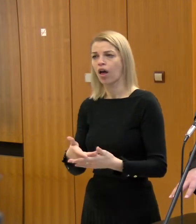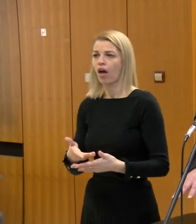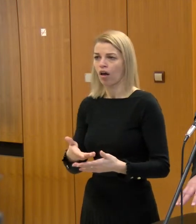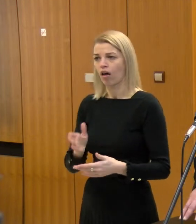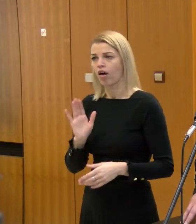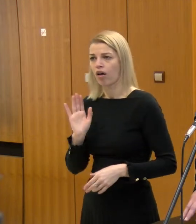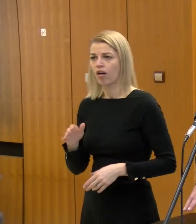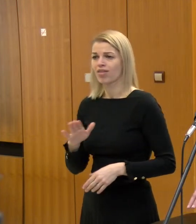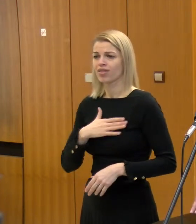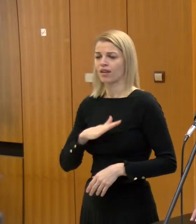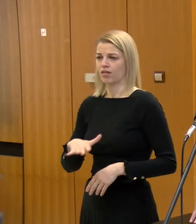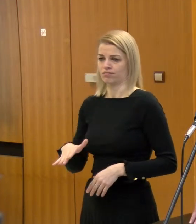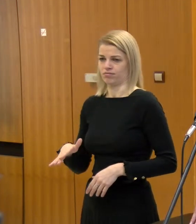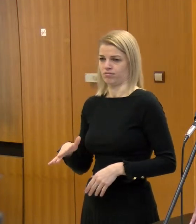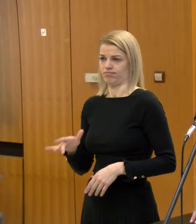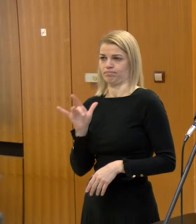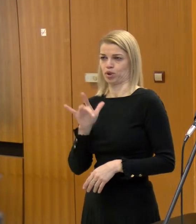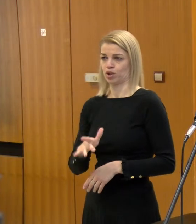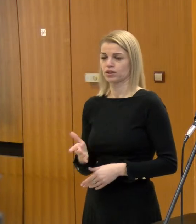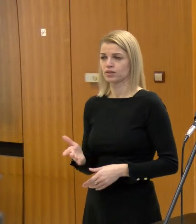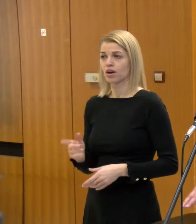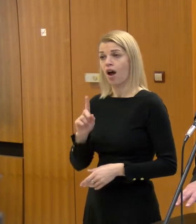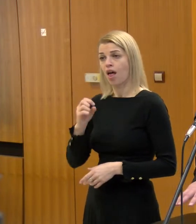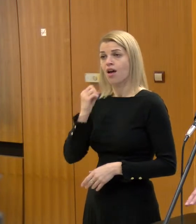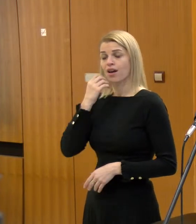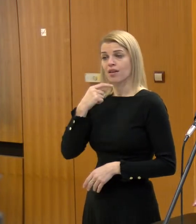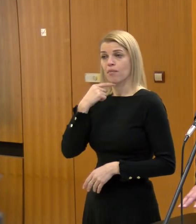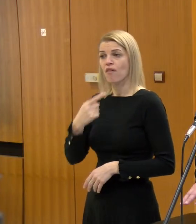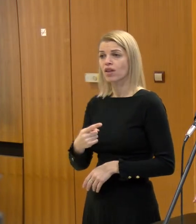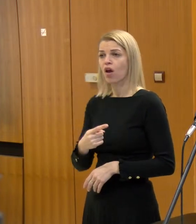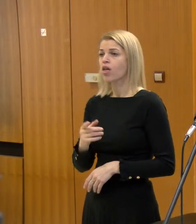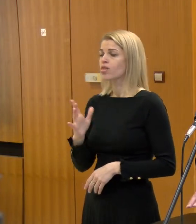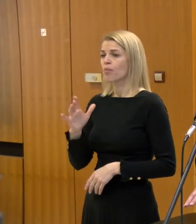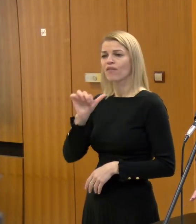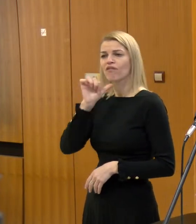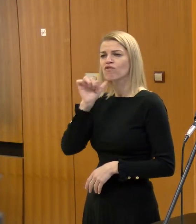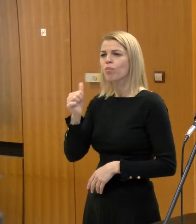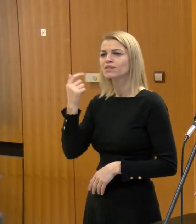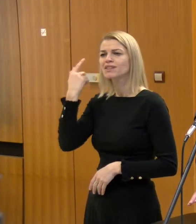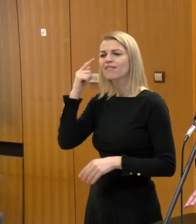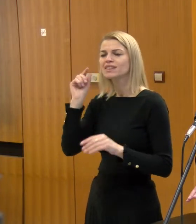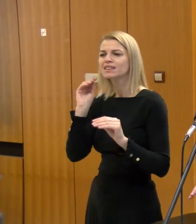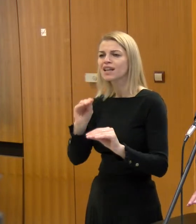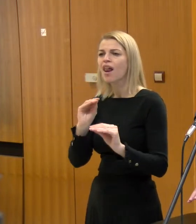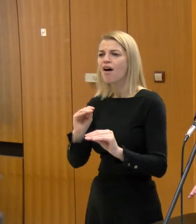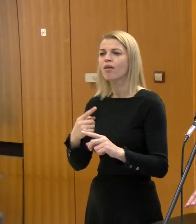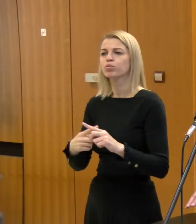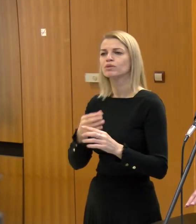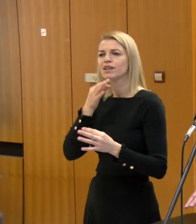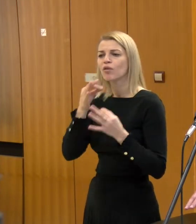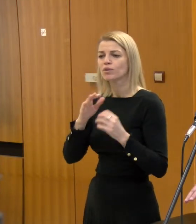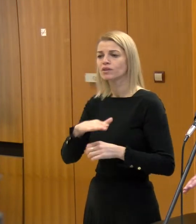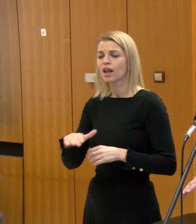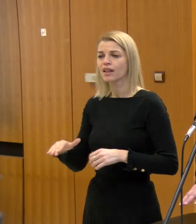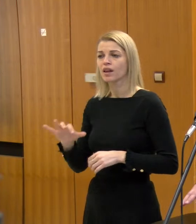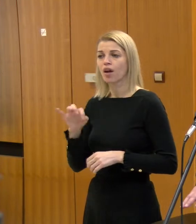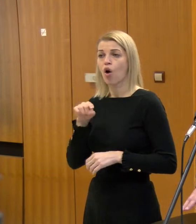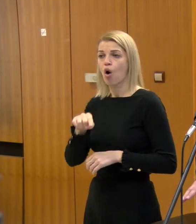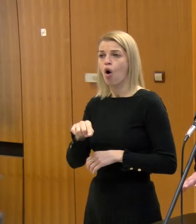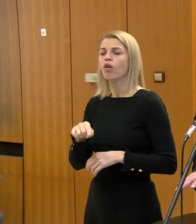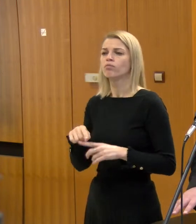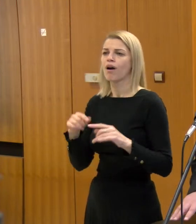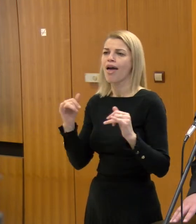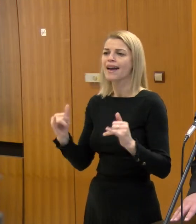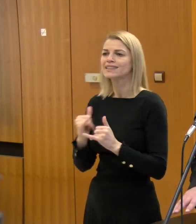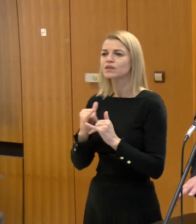Čiže keď však poviete, že nebudete vôbec vzdelávať a informovať deti o tom, že